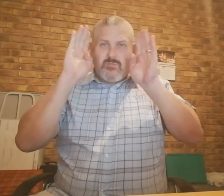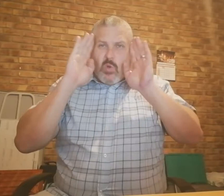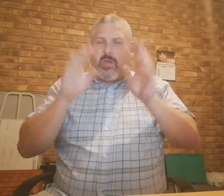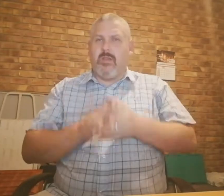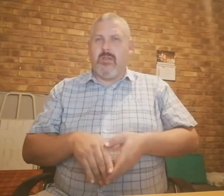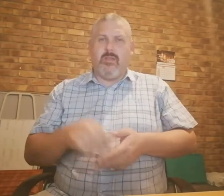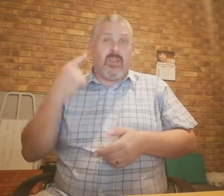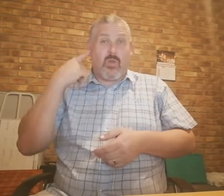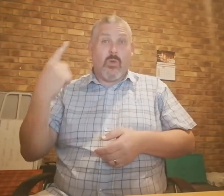Facebook, hoe